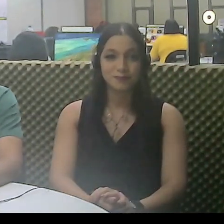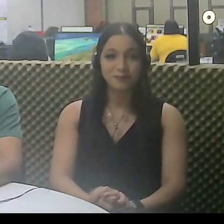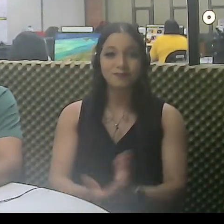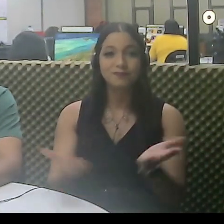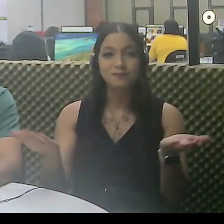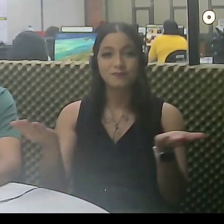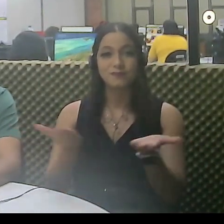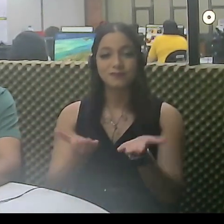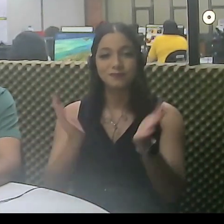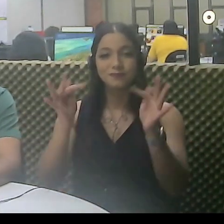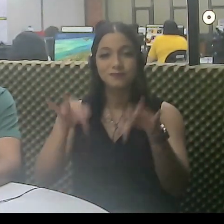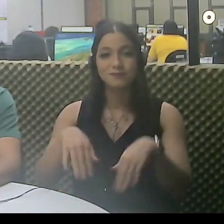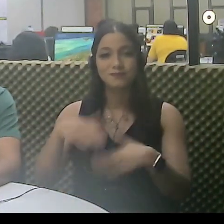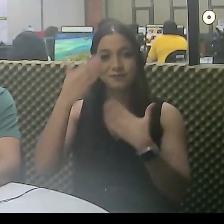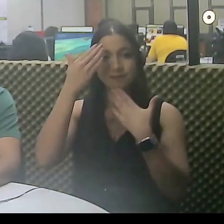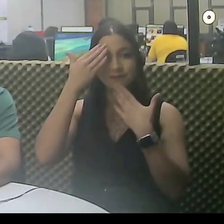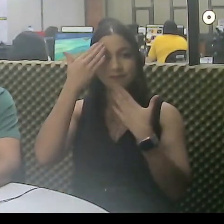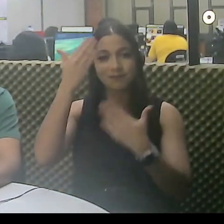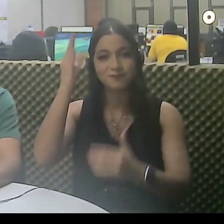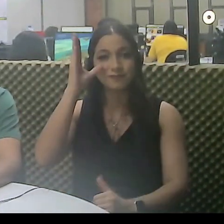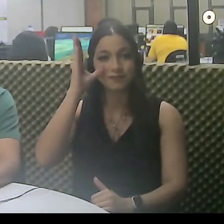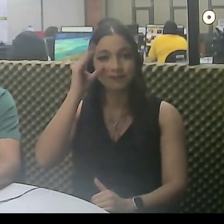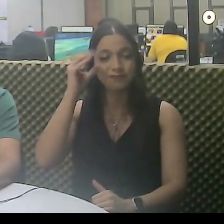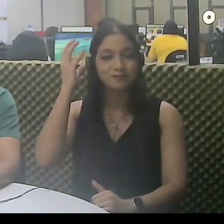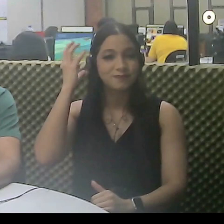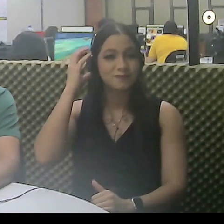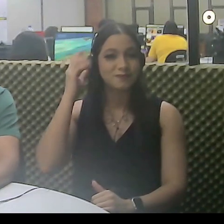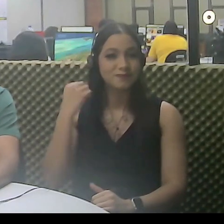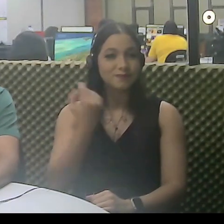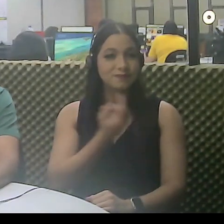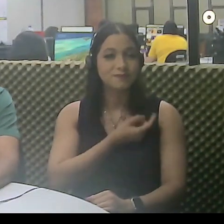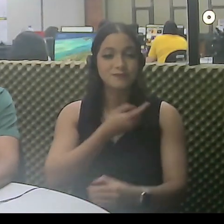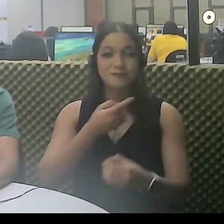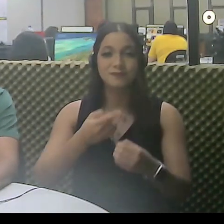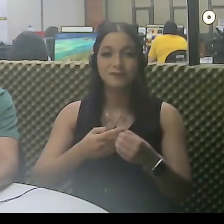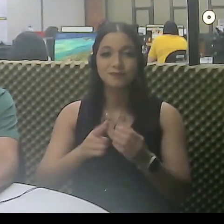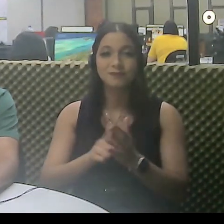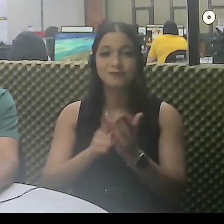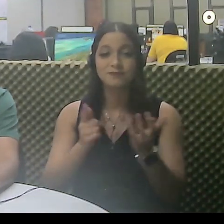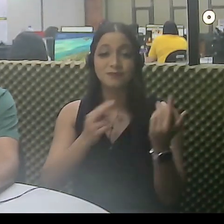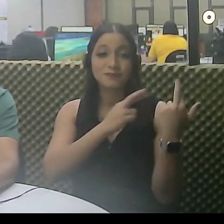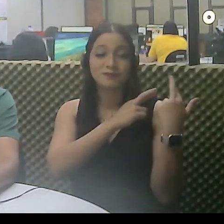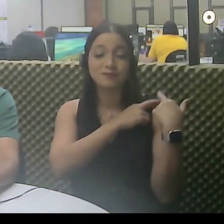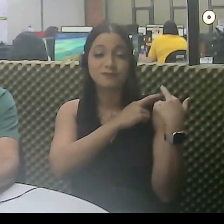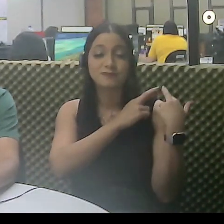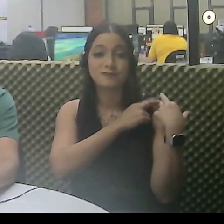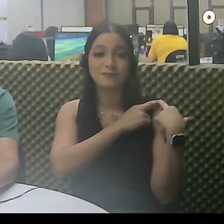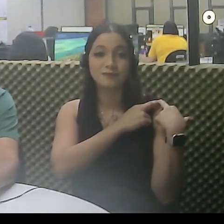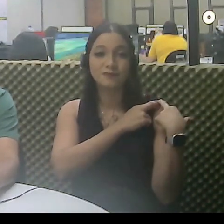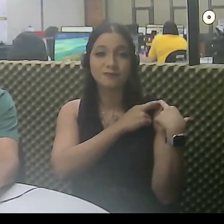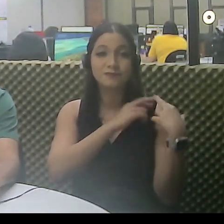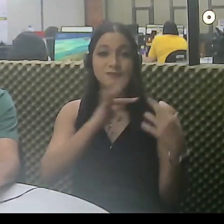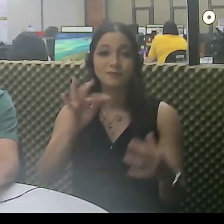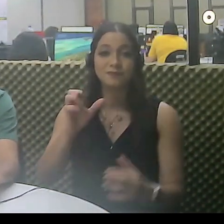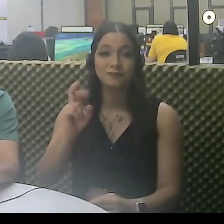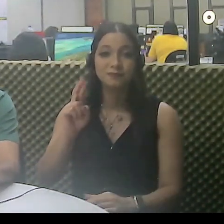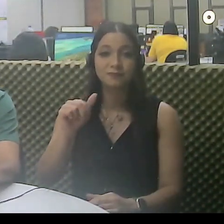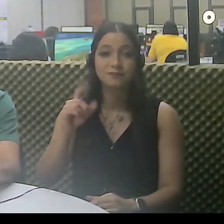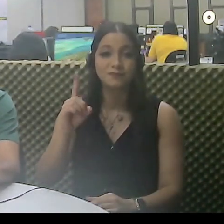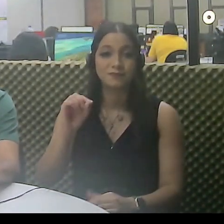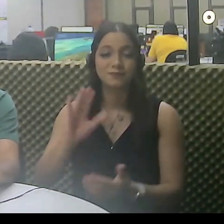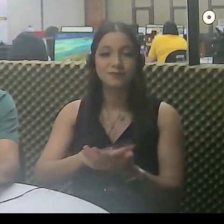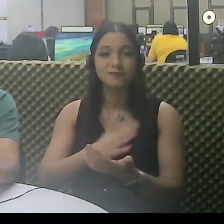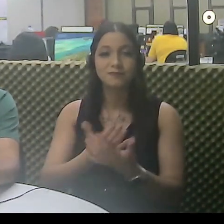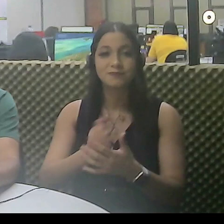edição de hoje fica por aqui obrigado pela sua audiência rádio nossa cidade jornalista responsável pela edição Fernando Natálio